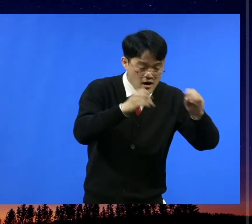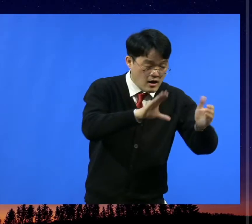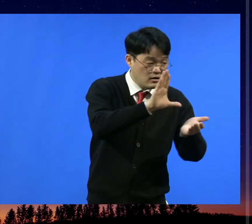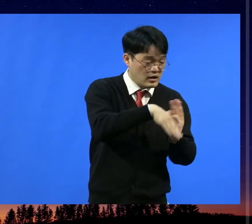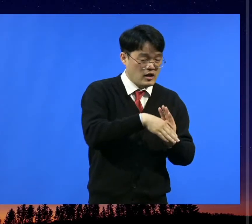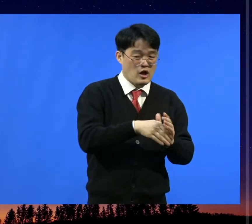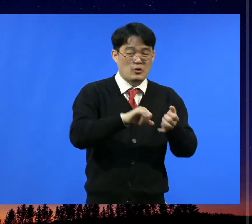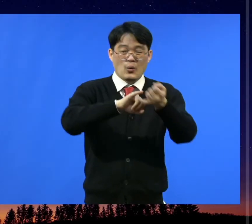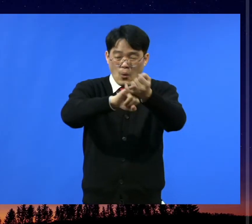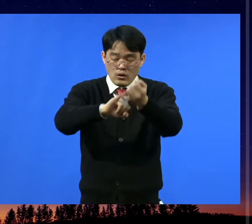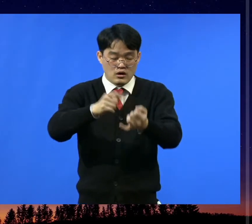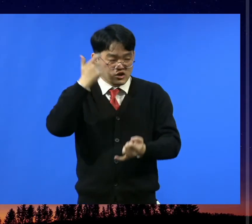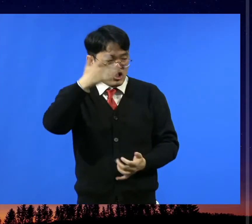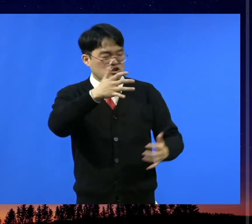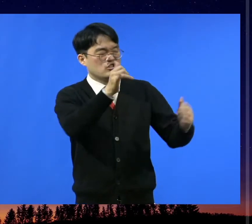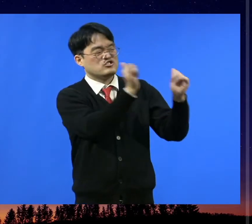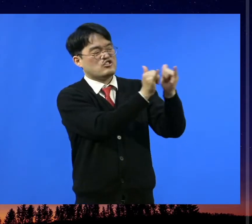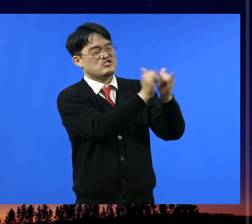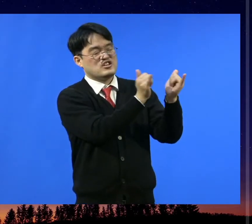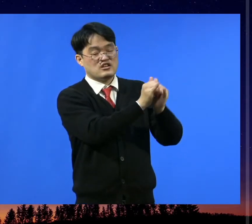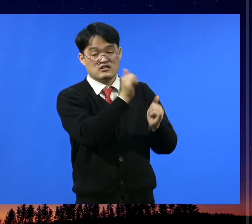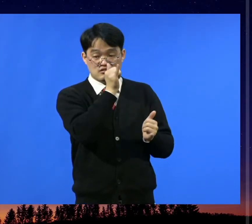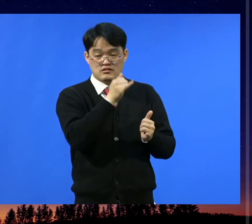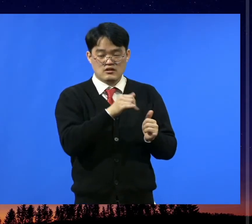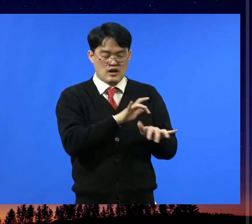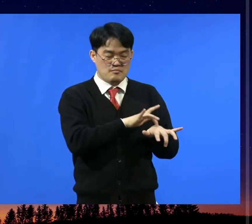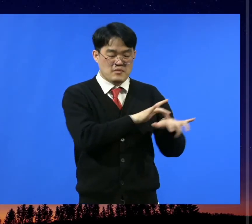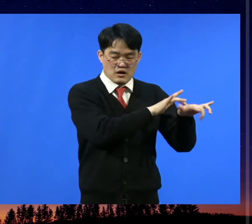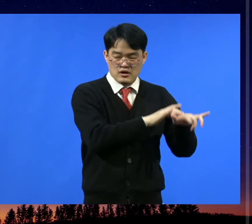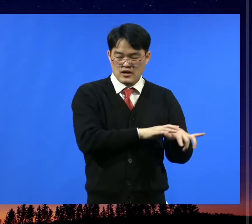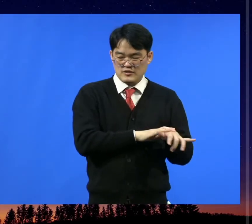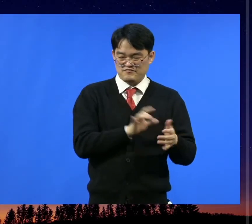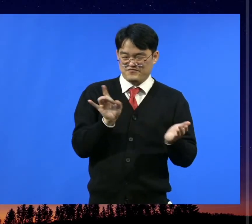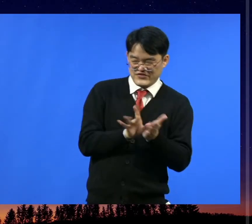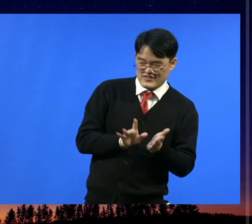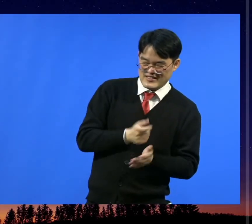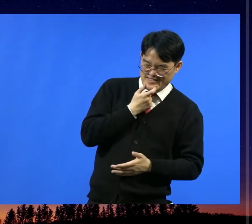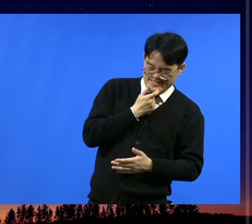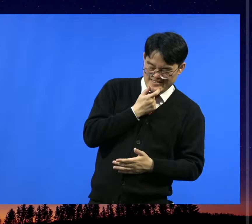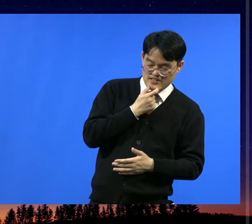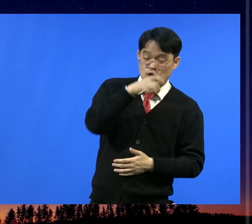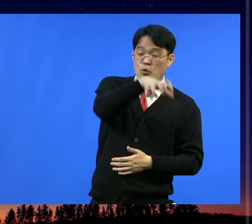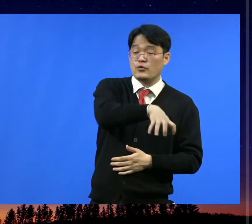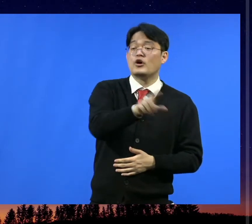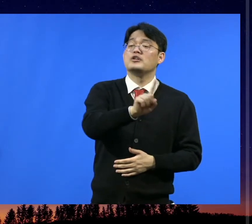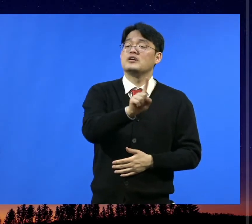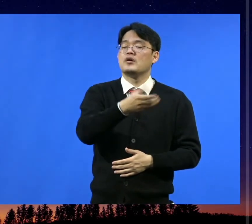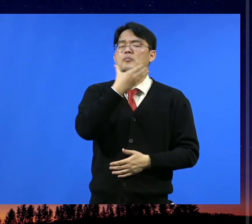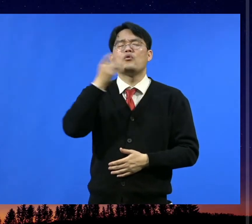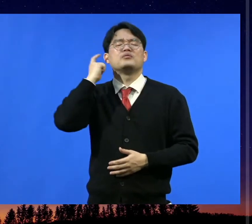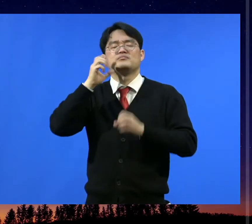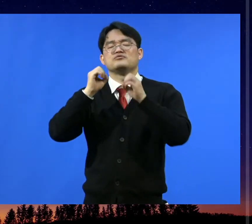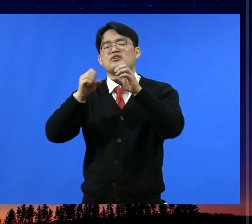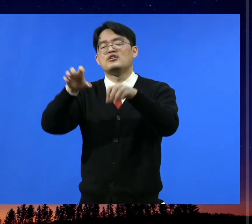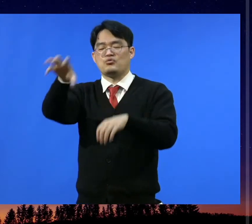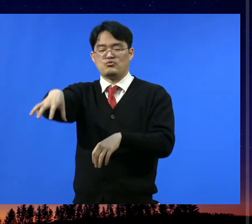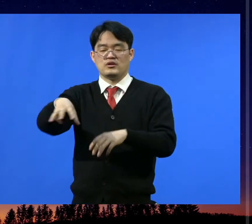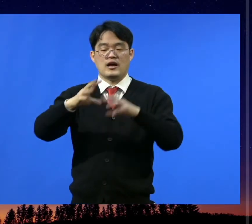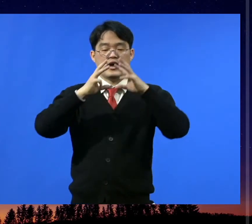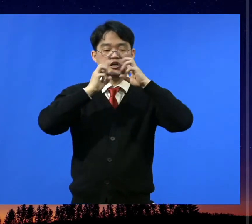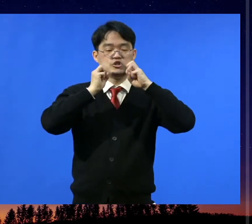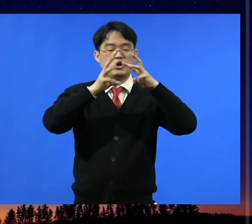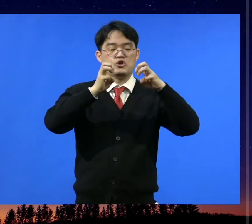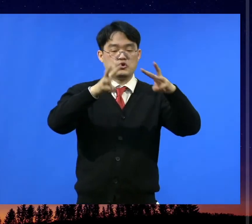것이죠. 여러분, 가장 마귀가 발악할 때가 언젠가 하면 이 복음을 전하는 현장이에요. 선교지나 복음을 전하는